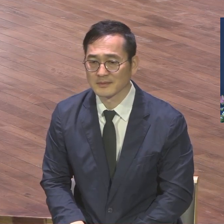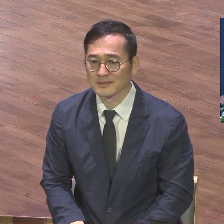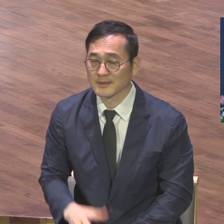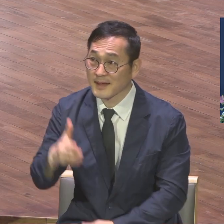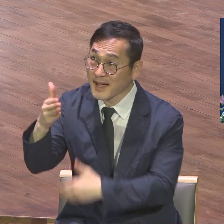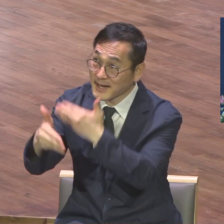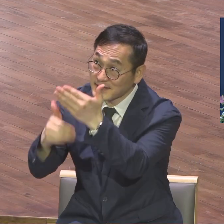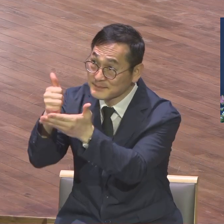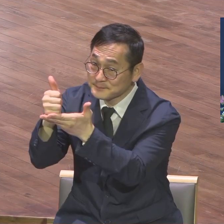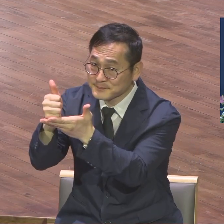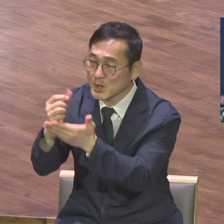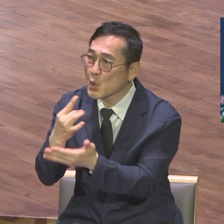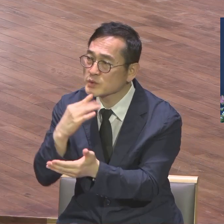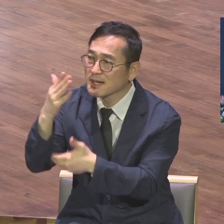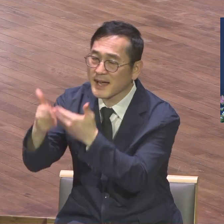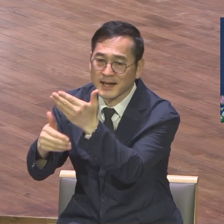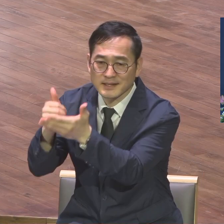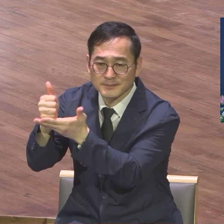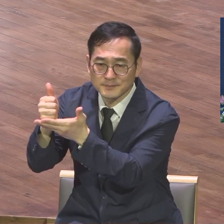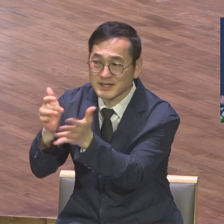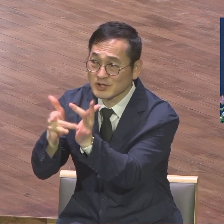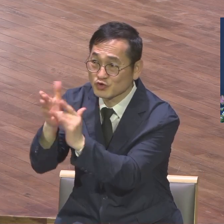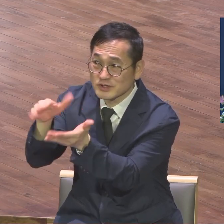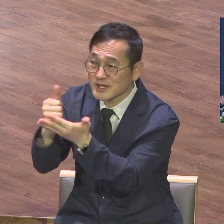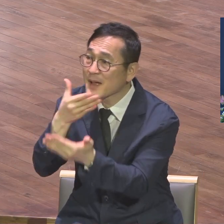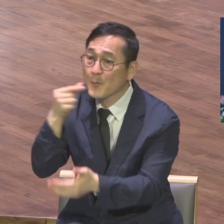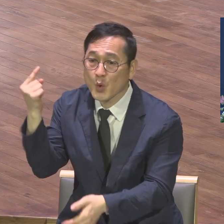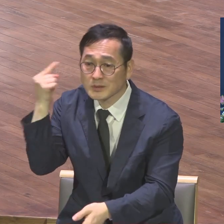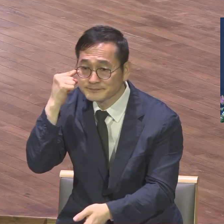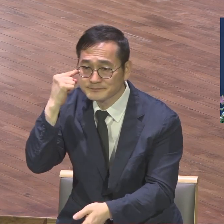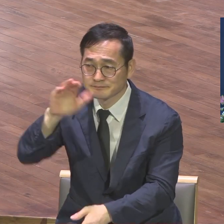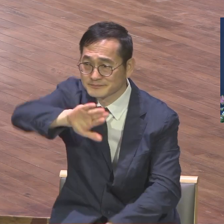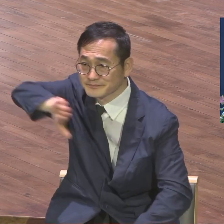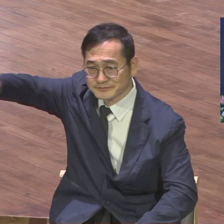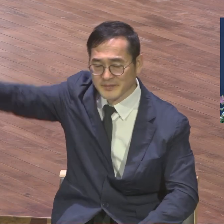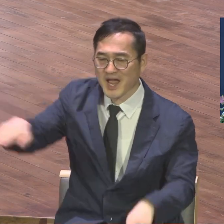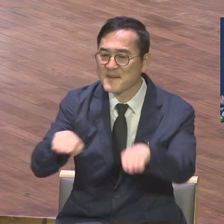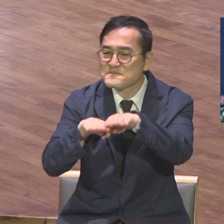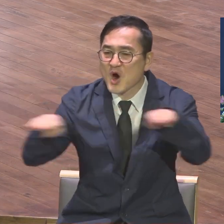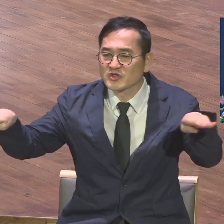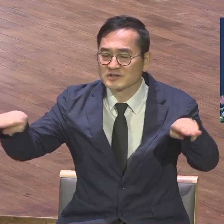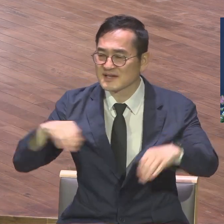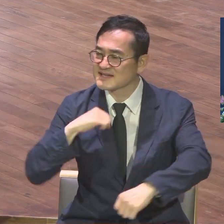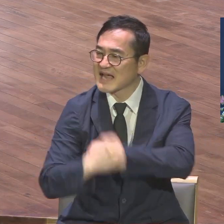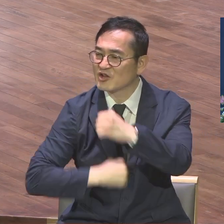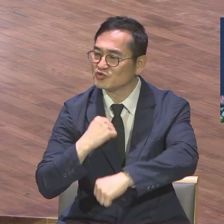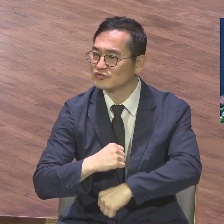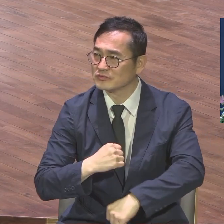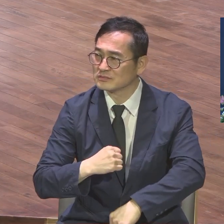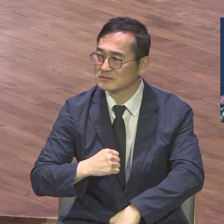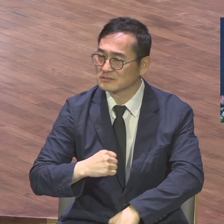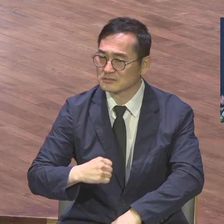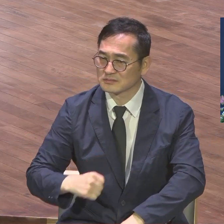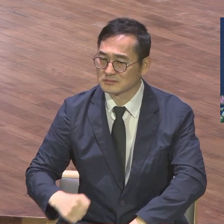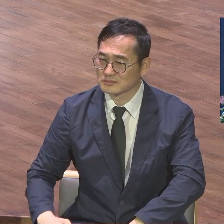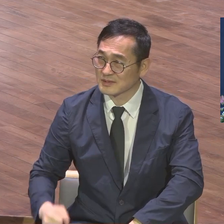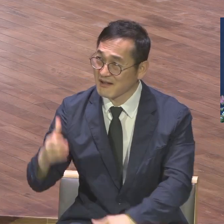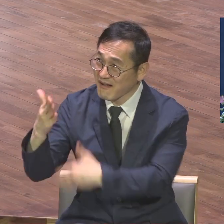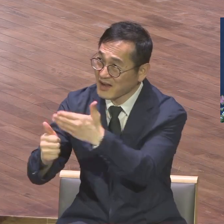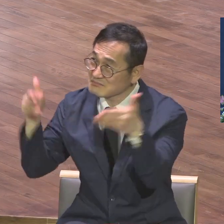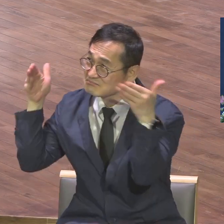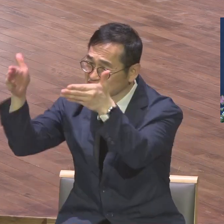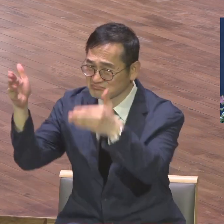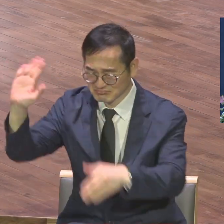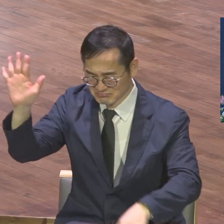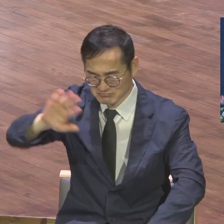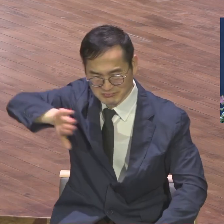복음이 아니라 평등 자유라는 미명하에 반성경적 이